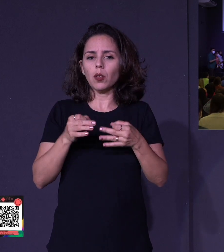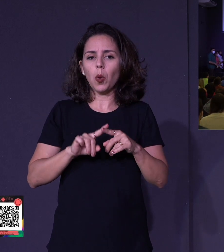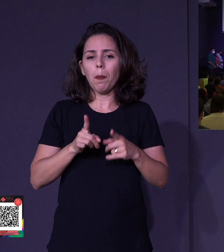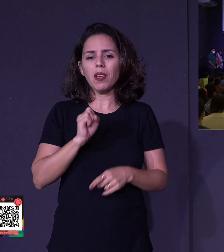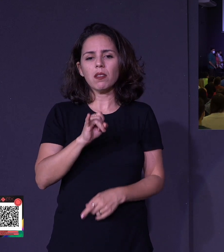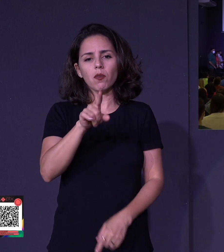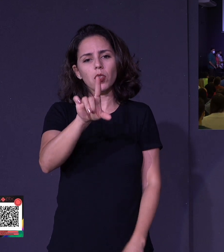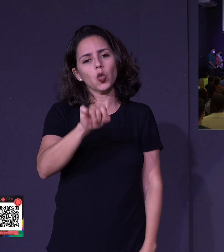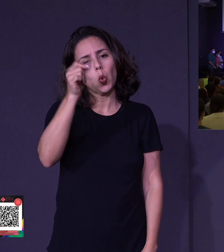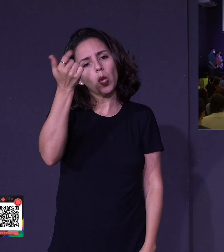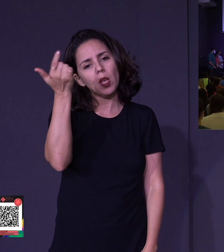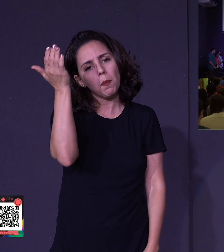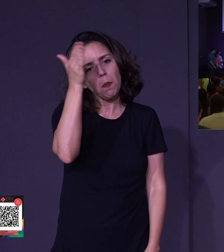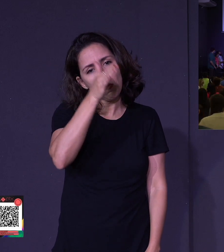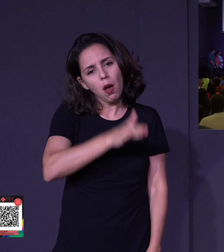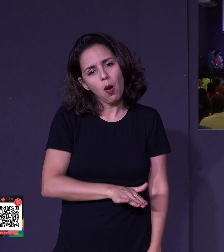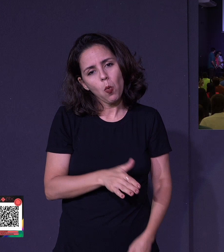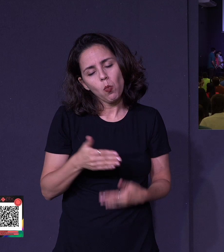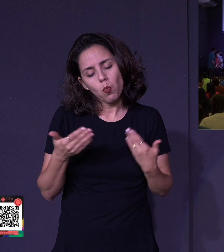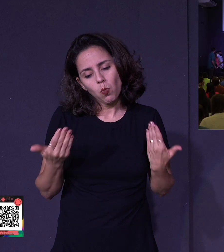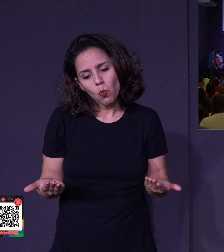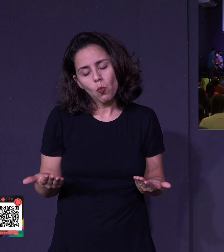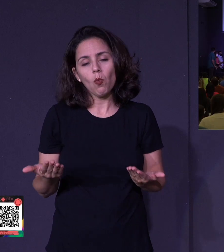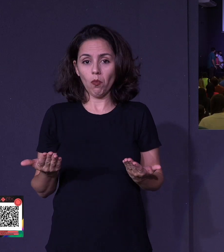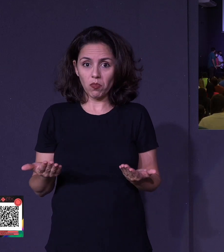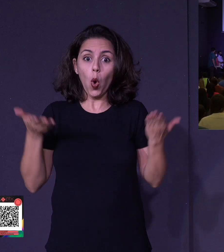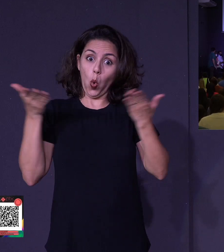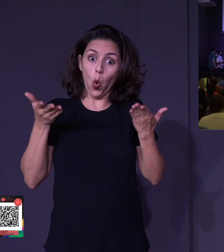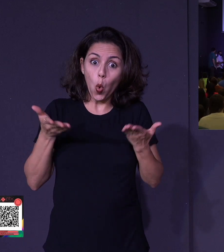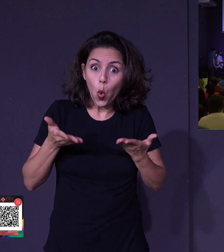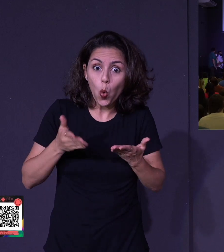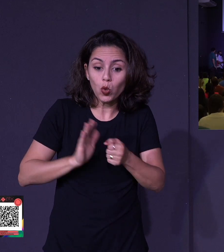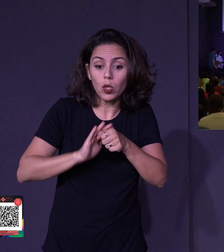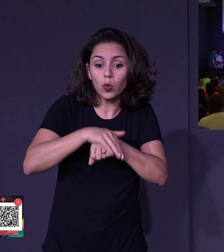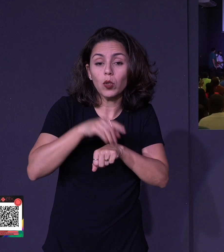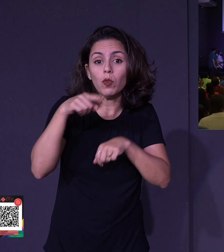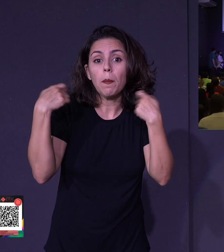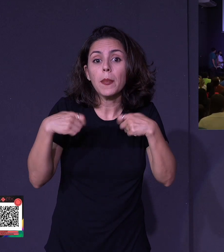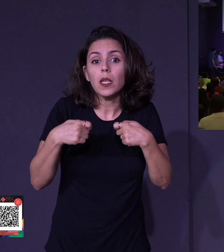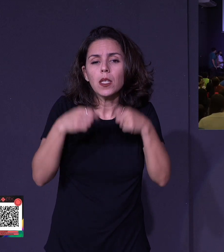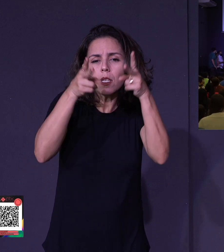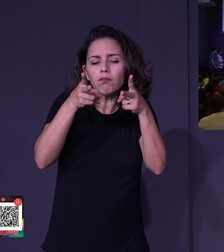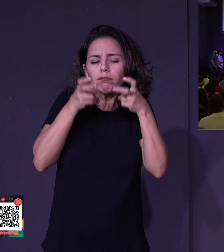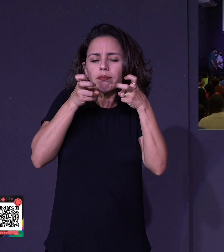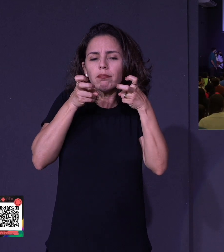está falando e diga assim: ouça o Senhor nessa noite e acate a